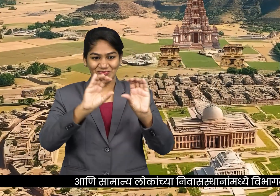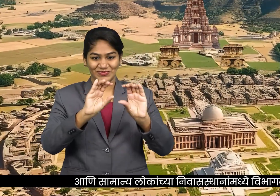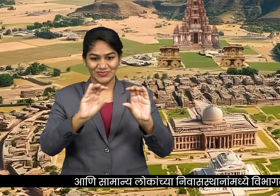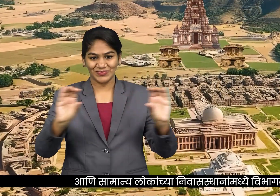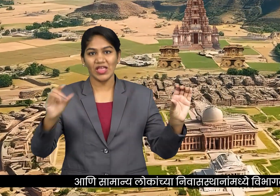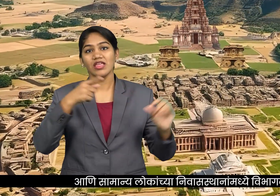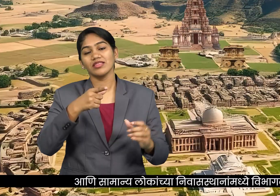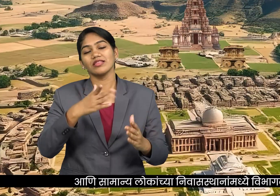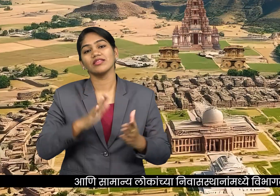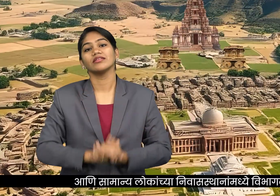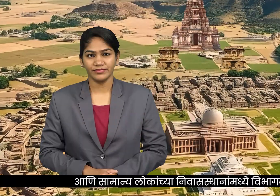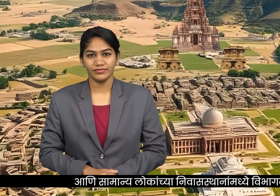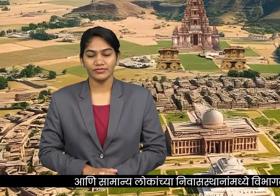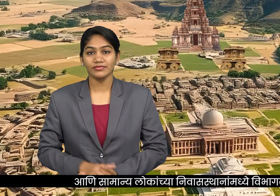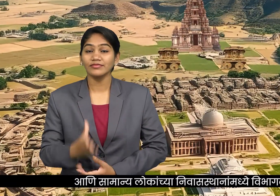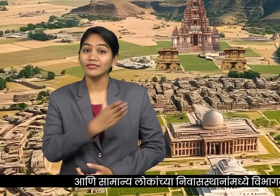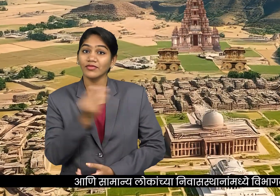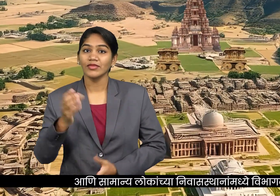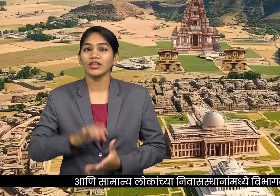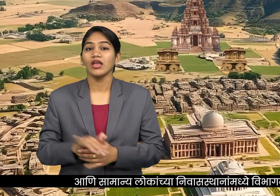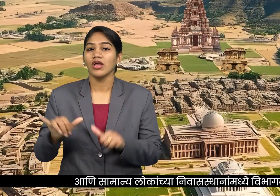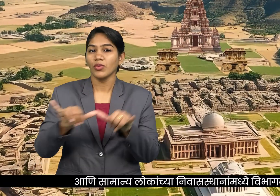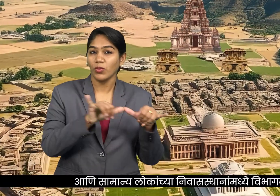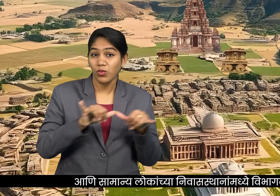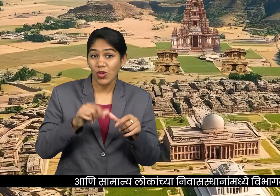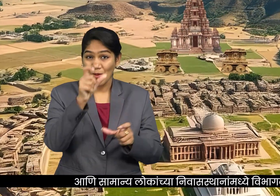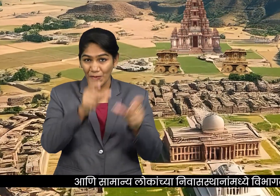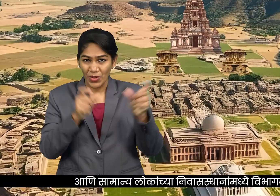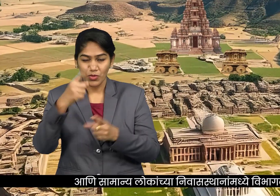आणि सामान्य लोकांच्या